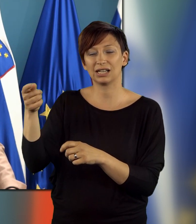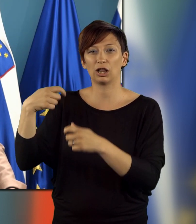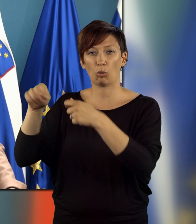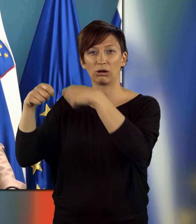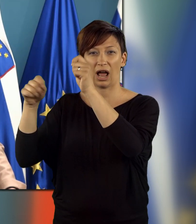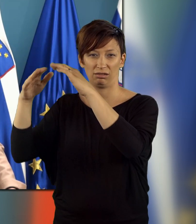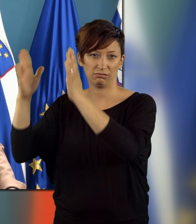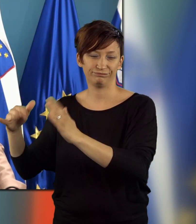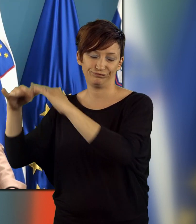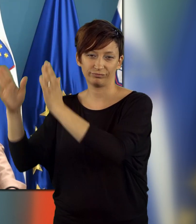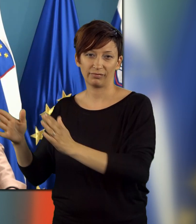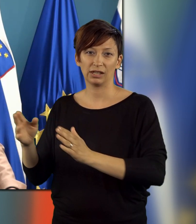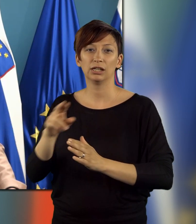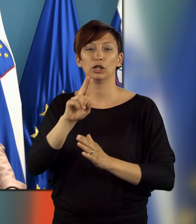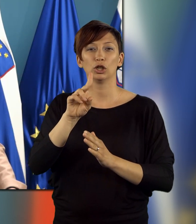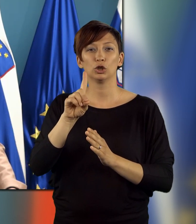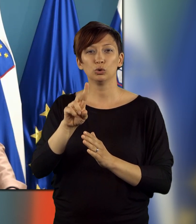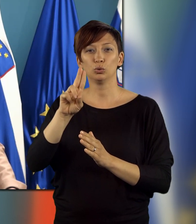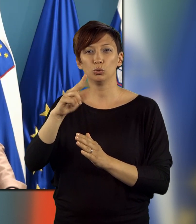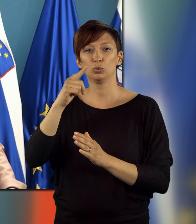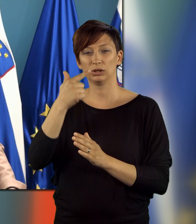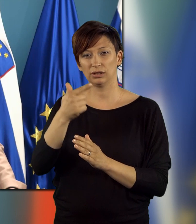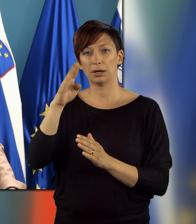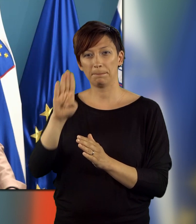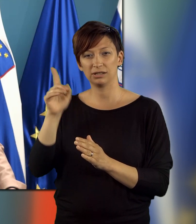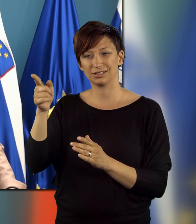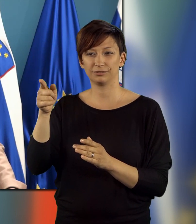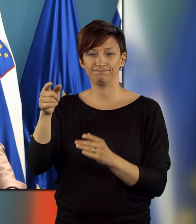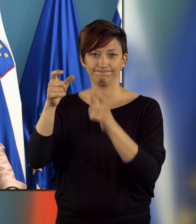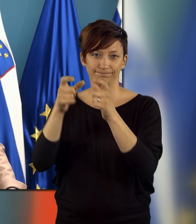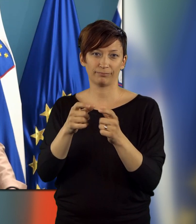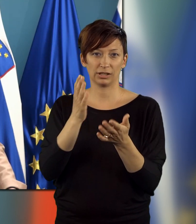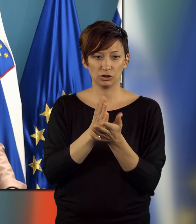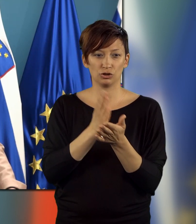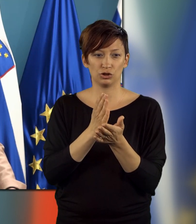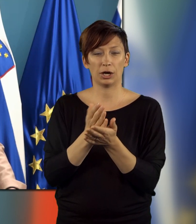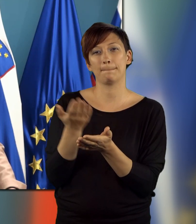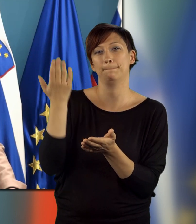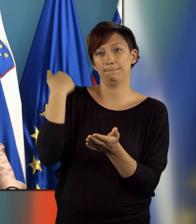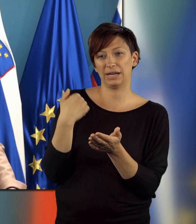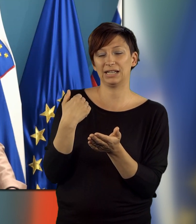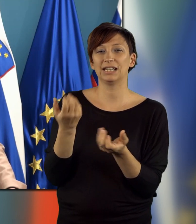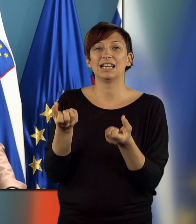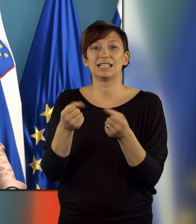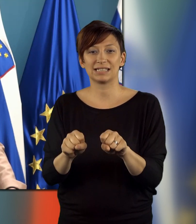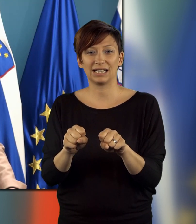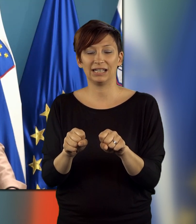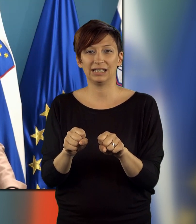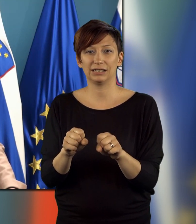gradnjo. Na DUTB so prešle že prej